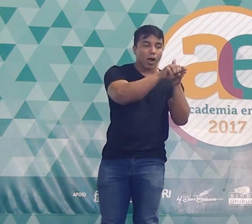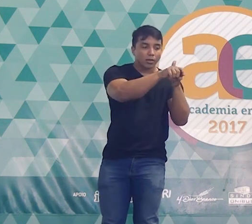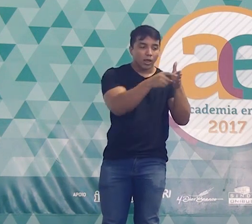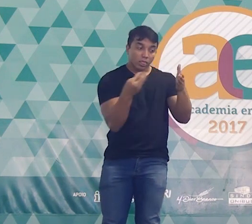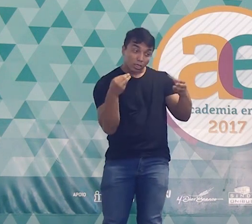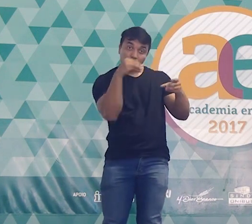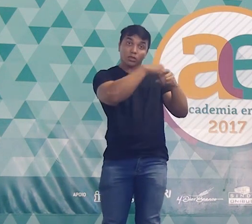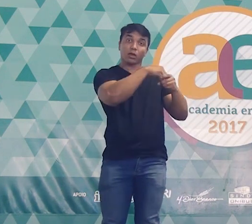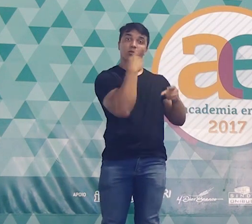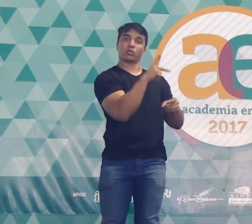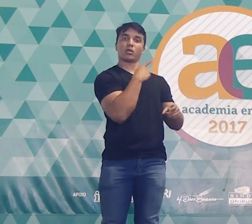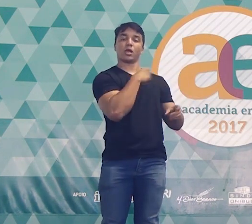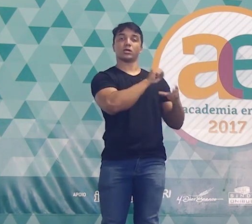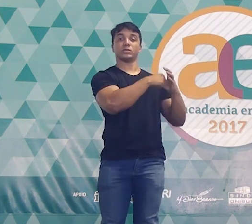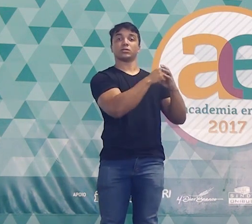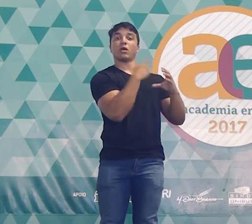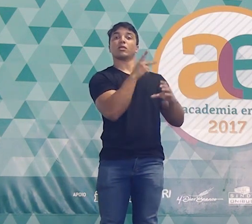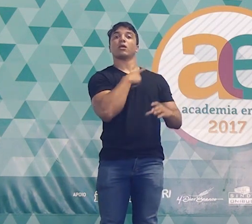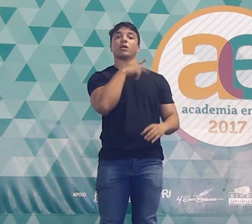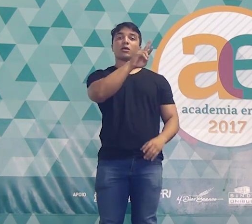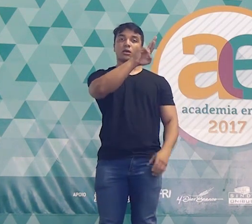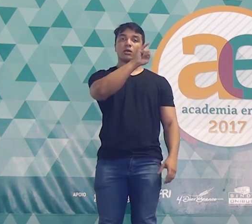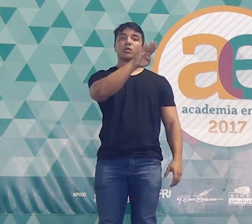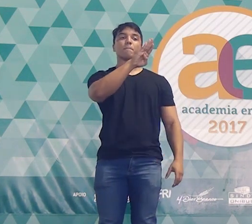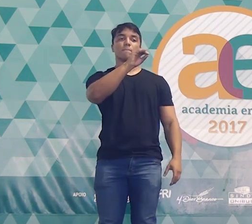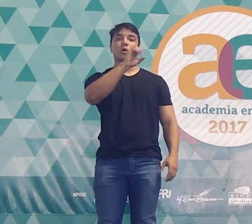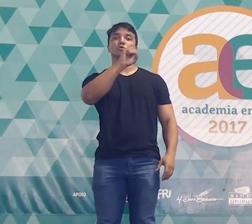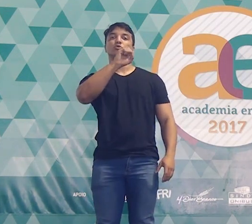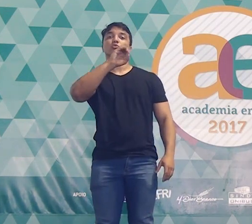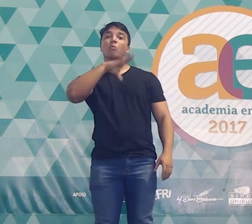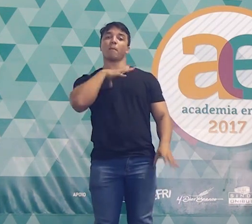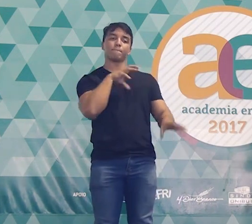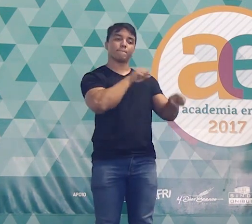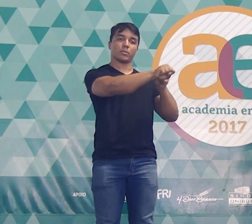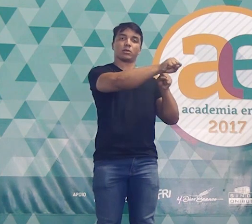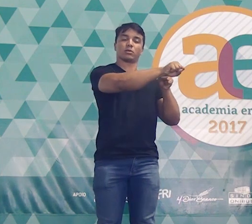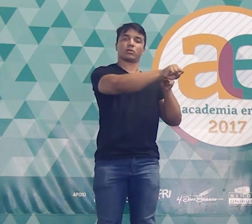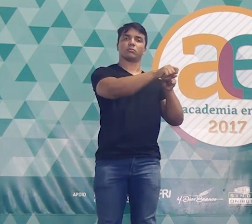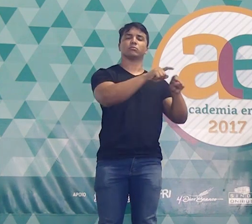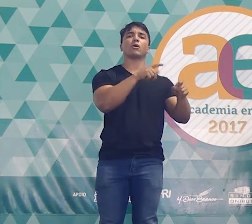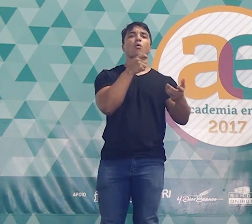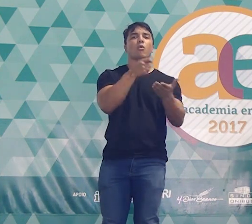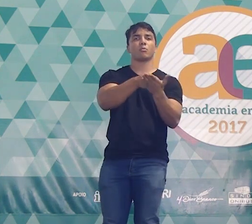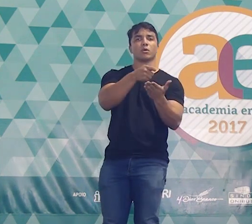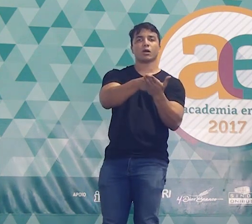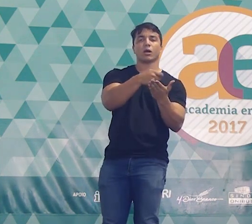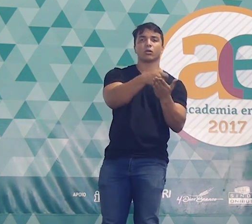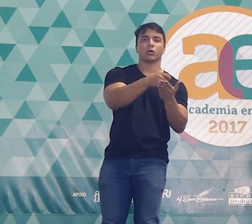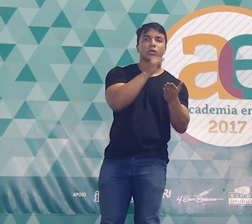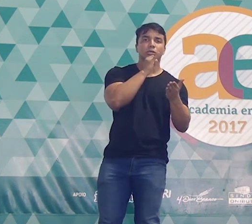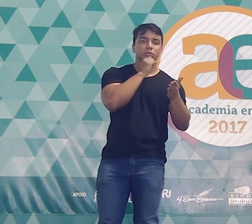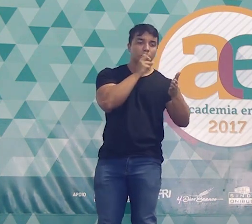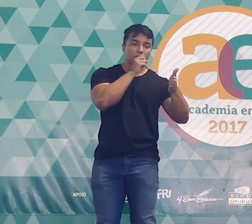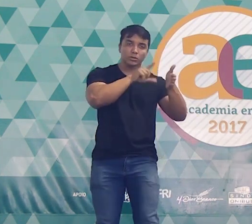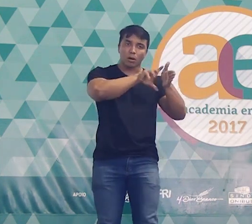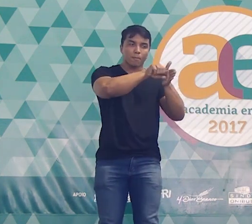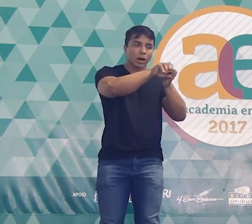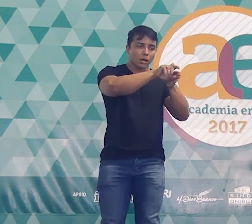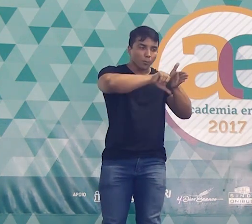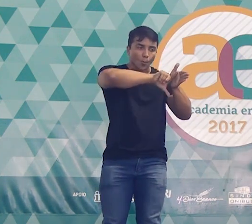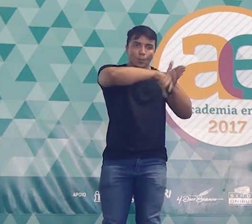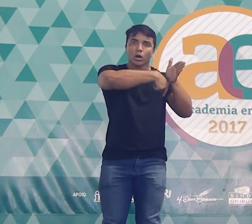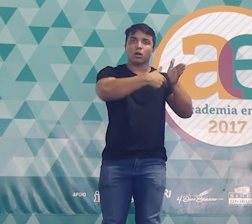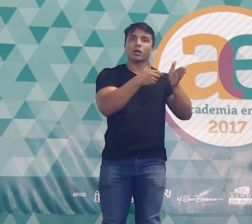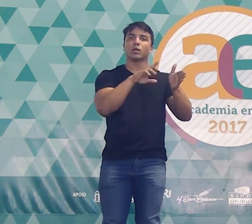bactérias. O que foi que eu acabei de dizer? Os ribossomos são estruturas o quê? Obrigatórias. Então, sem ribossomo, a